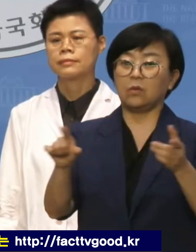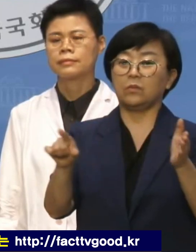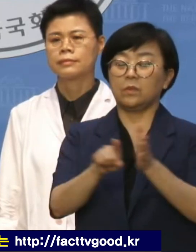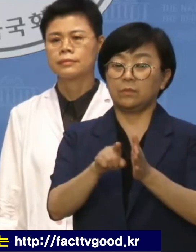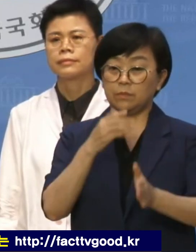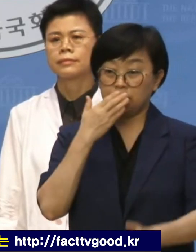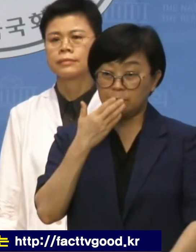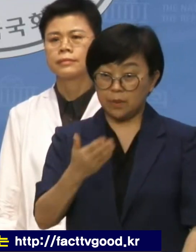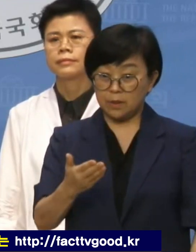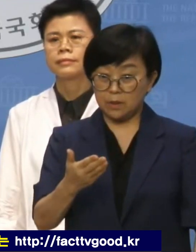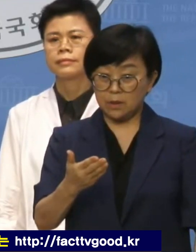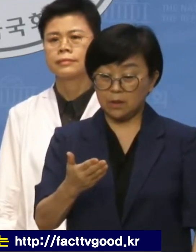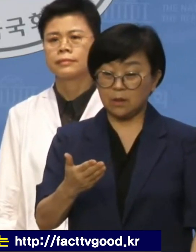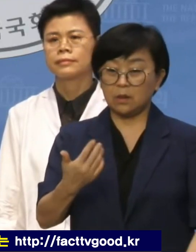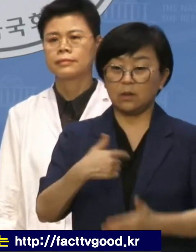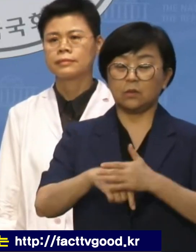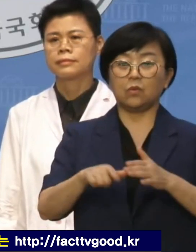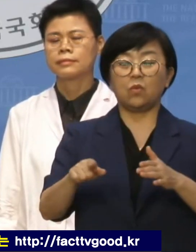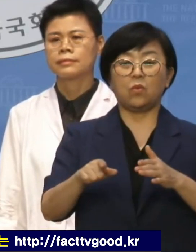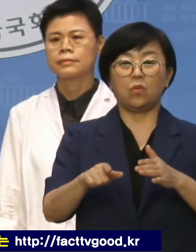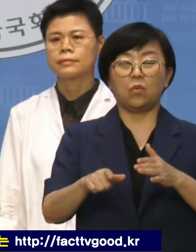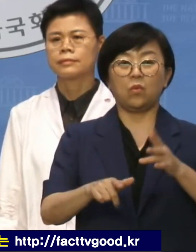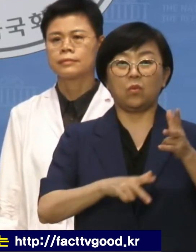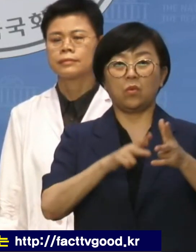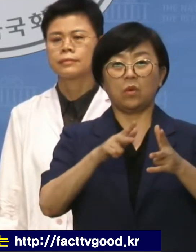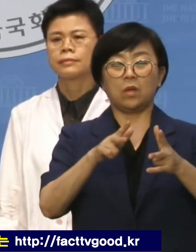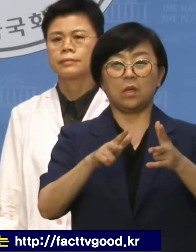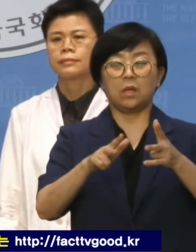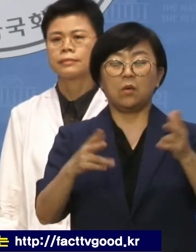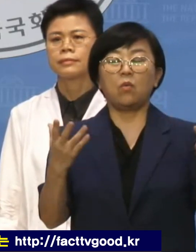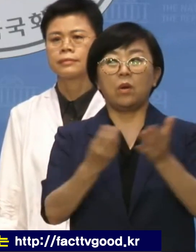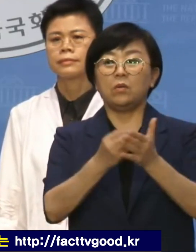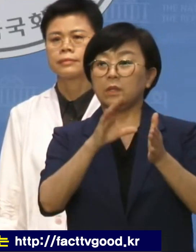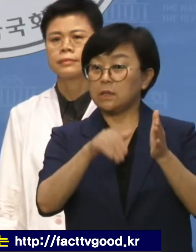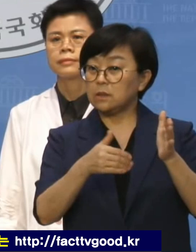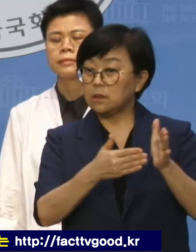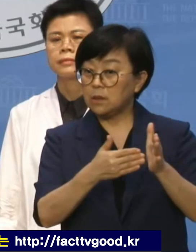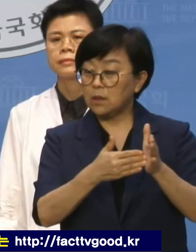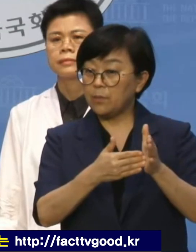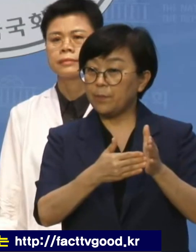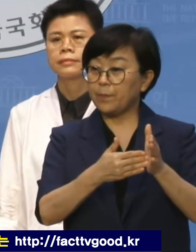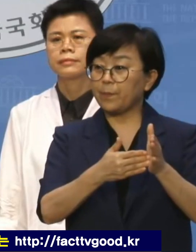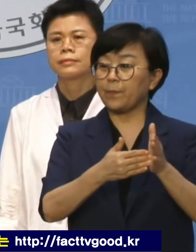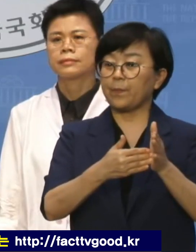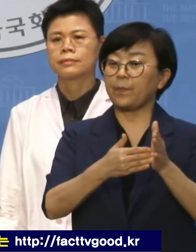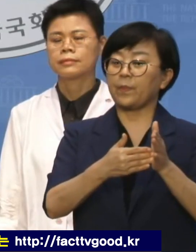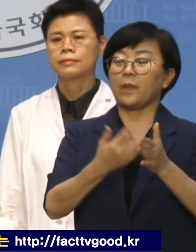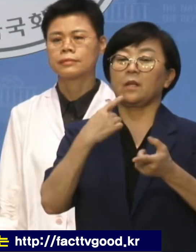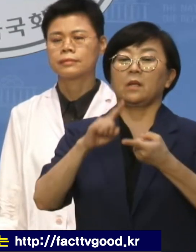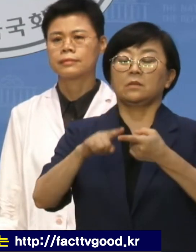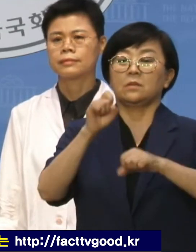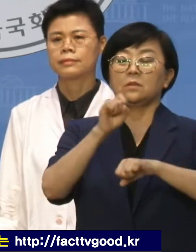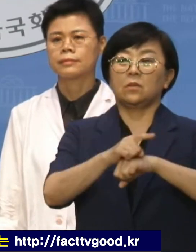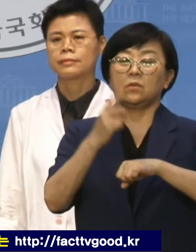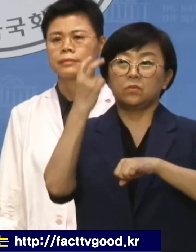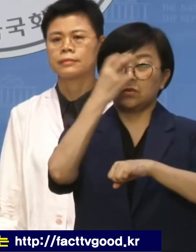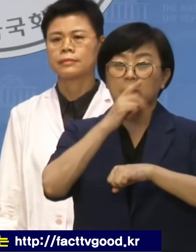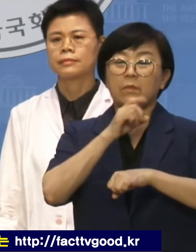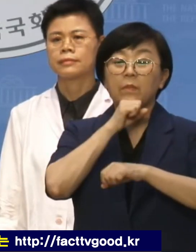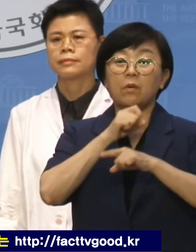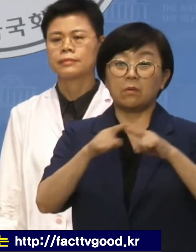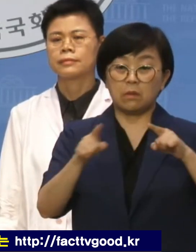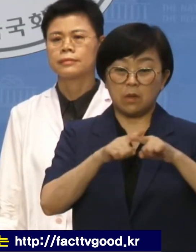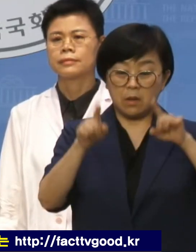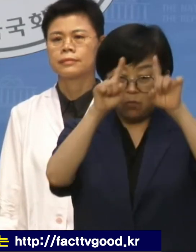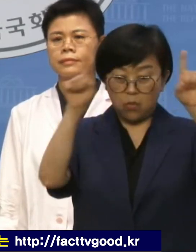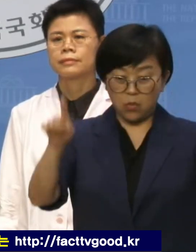믿겠습니까? 독이 과업지시서에 따르면 과업이 완료될 때 1번 타당성 조사 평가 보고서라든지